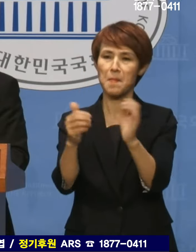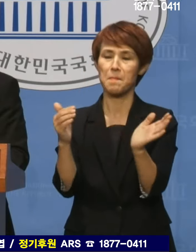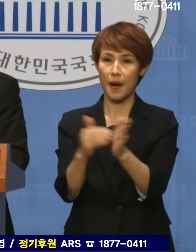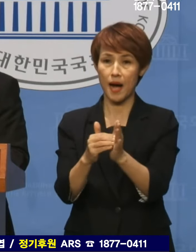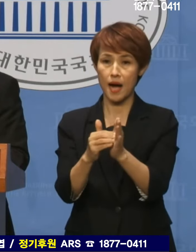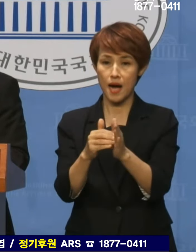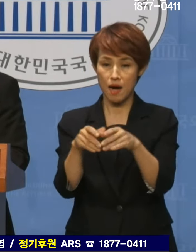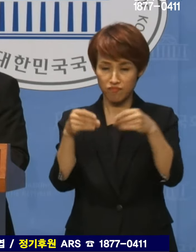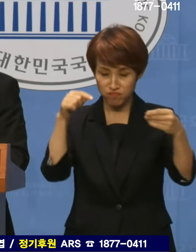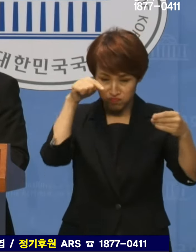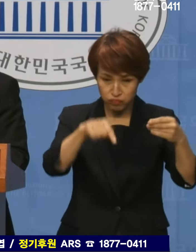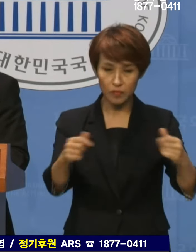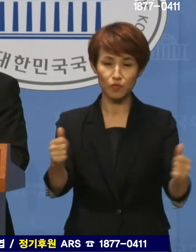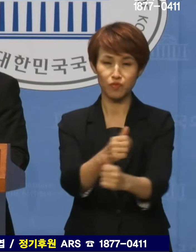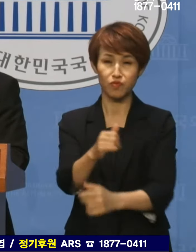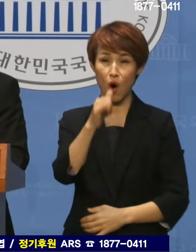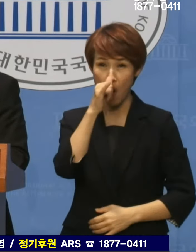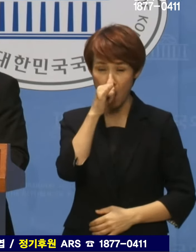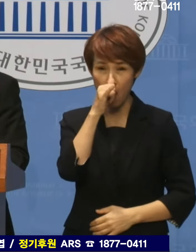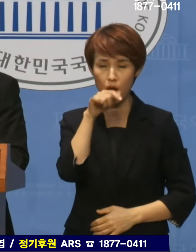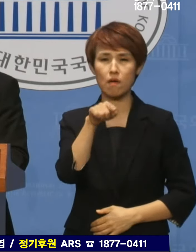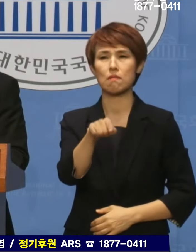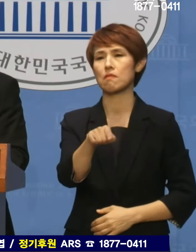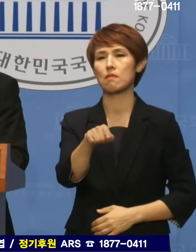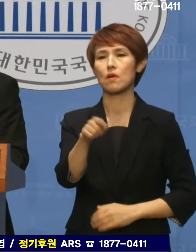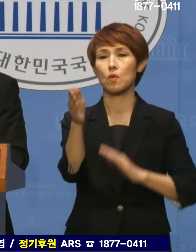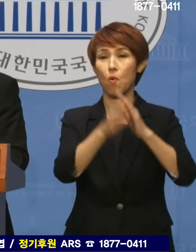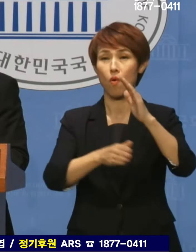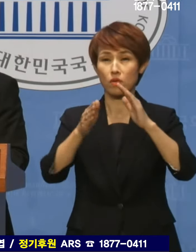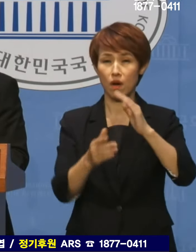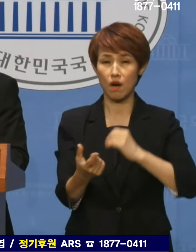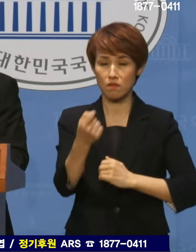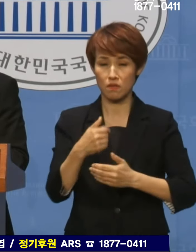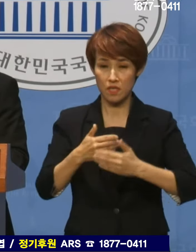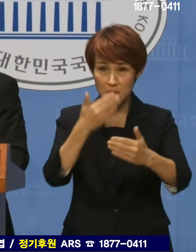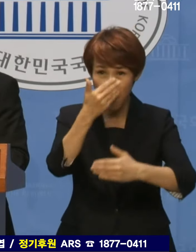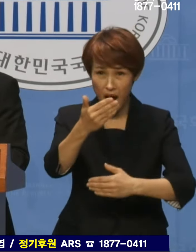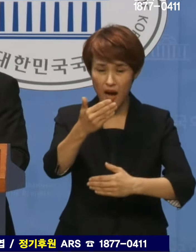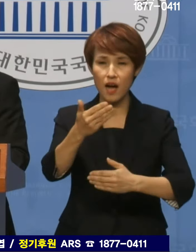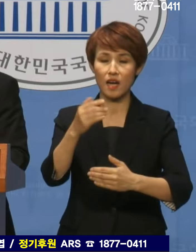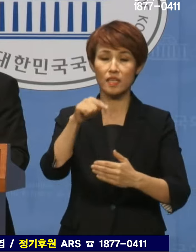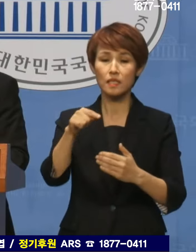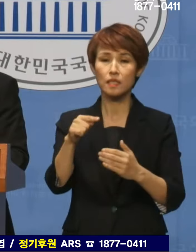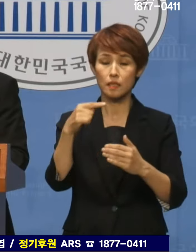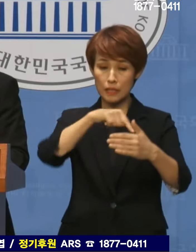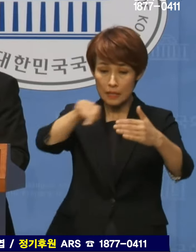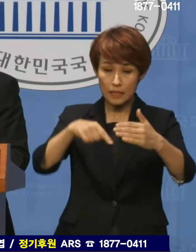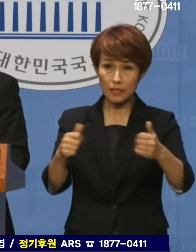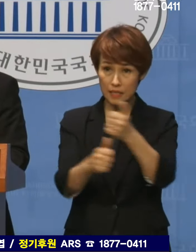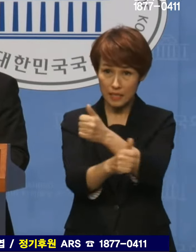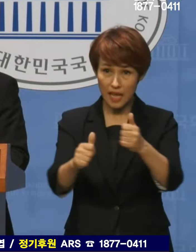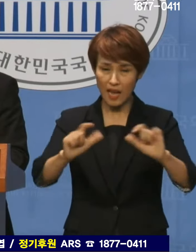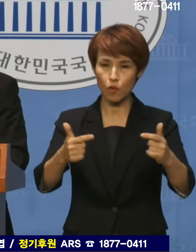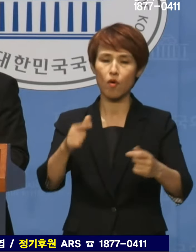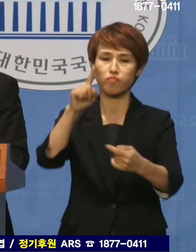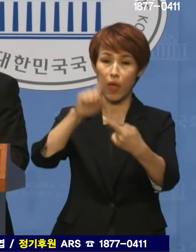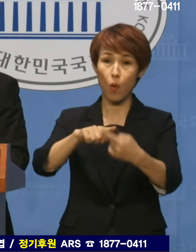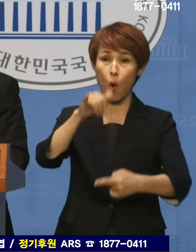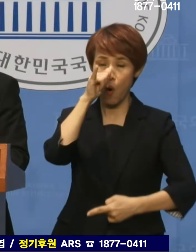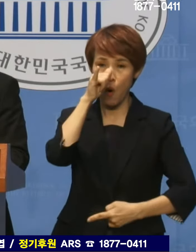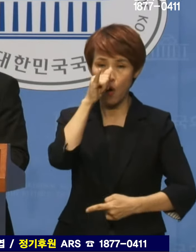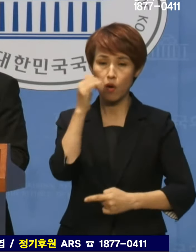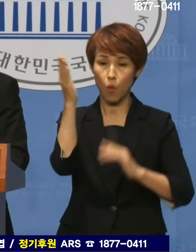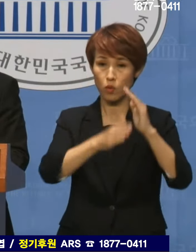실무 수사팀을 유임한다고 해서 공정하고 신속한 수사가 이뤄질 리 만무합니다. 김건희 여사